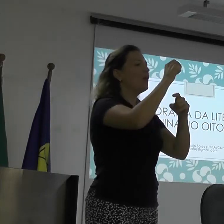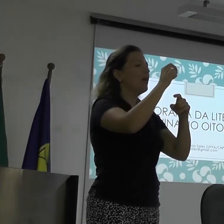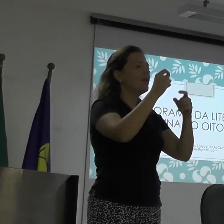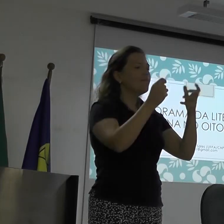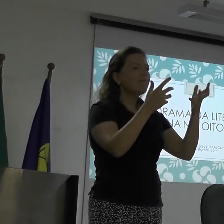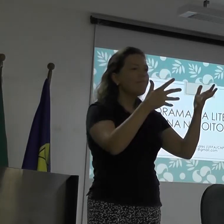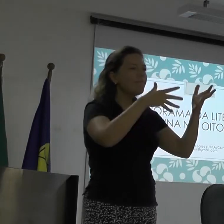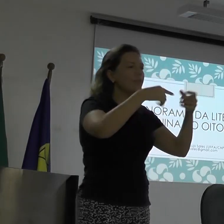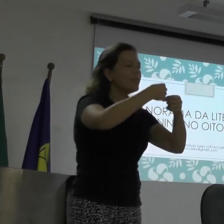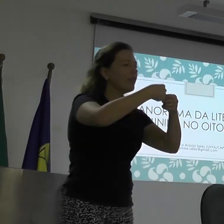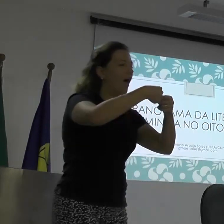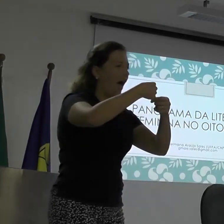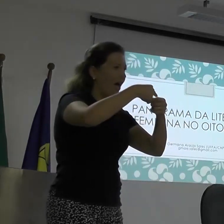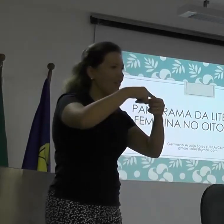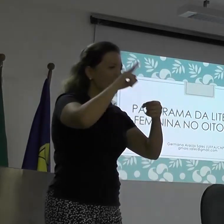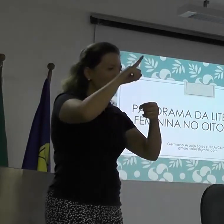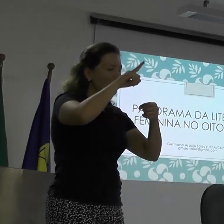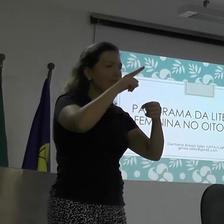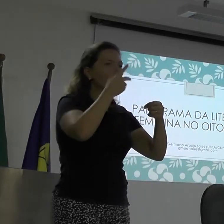uma cidade